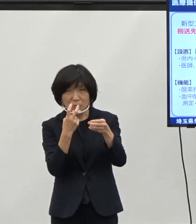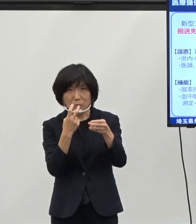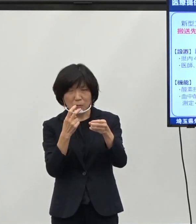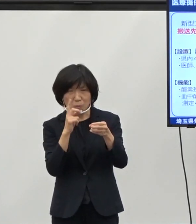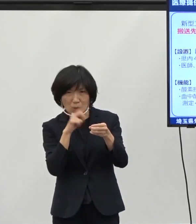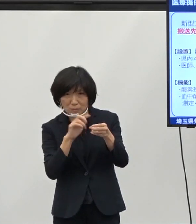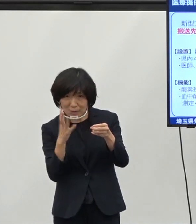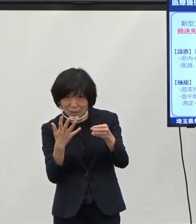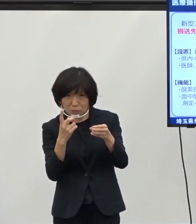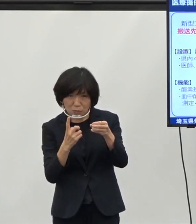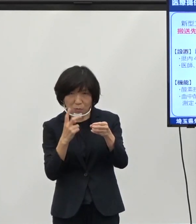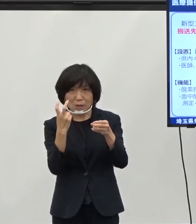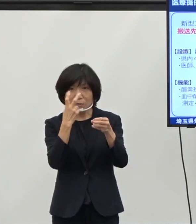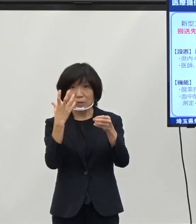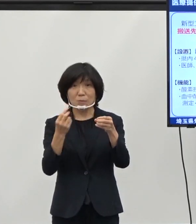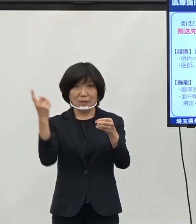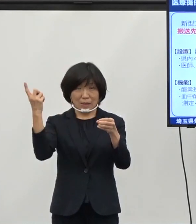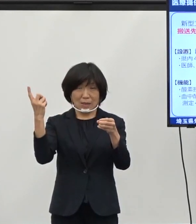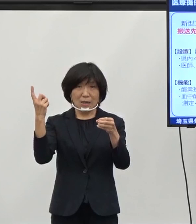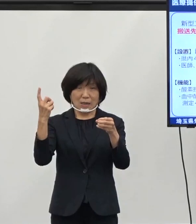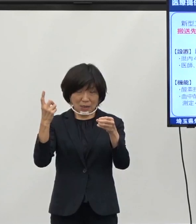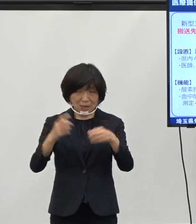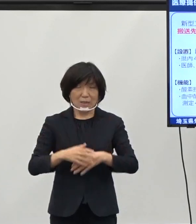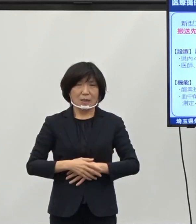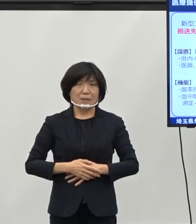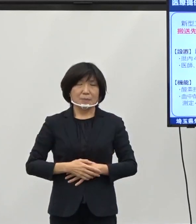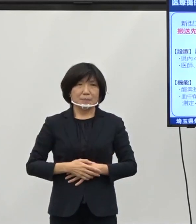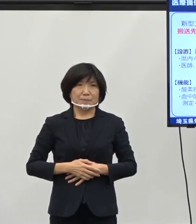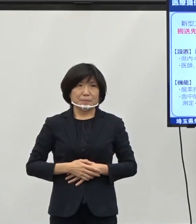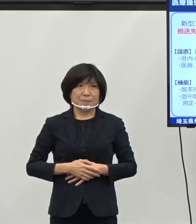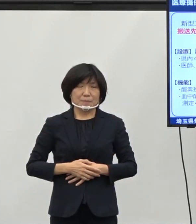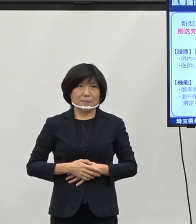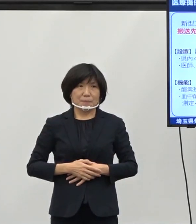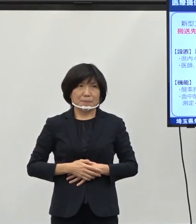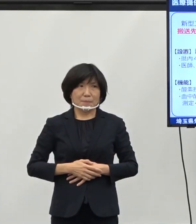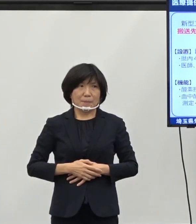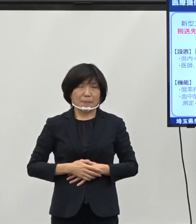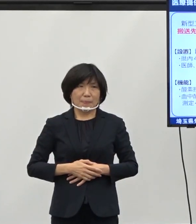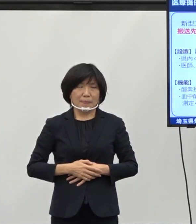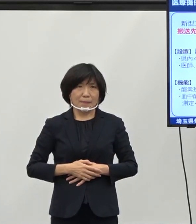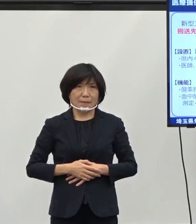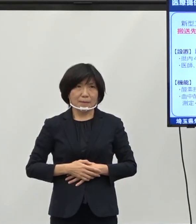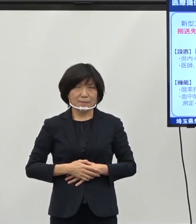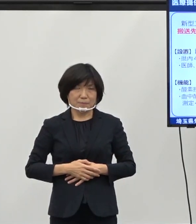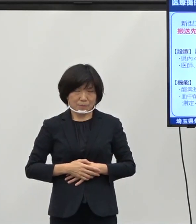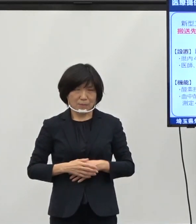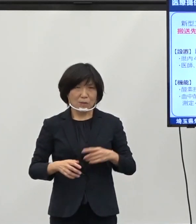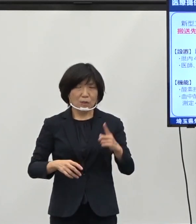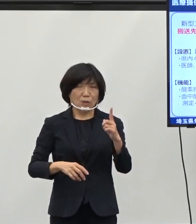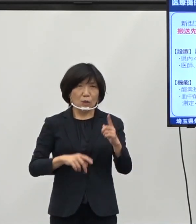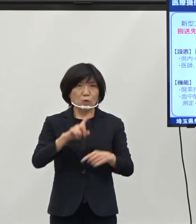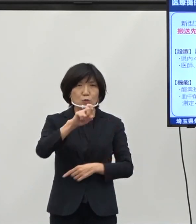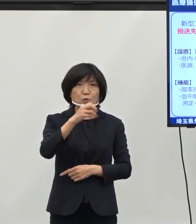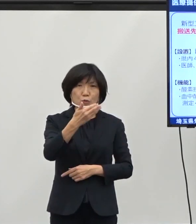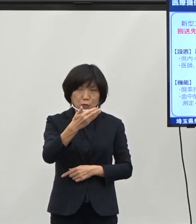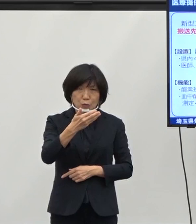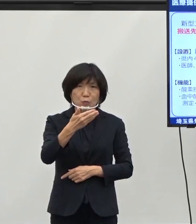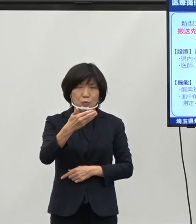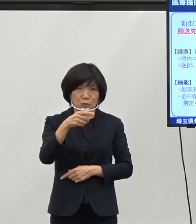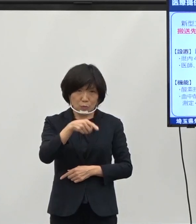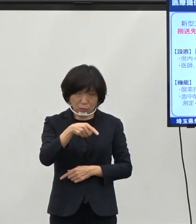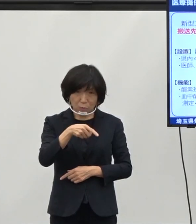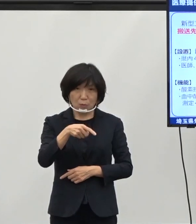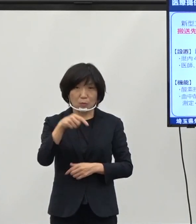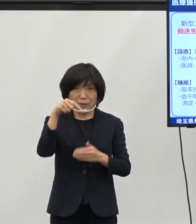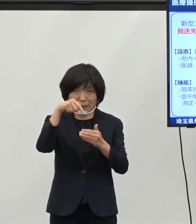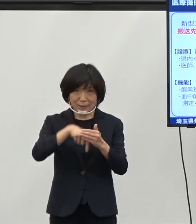。でその結果19バイアル、つまりその1バイアルが10ですから、この19バイアルに、つ